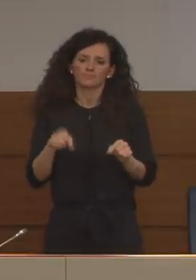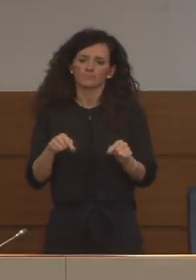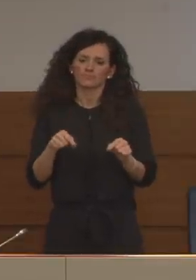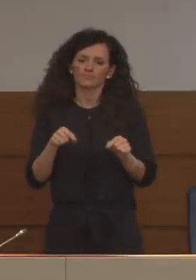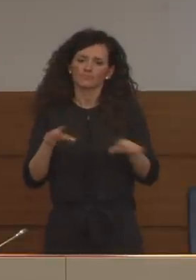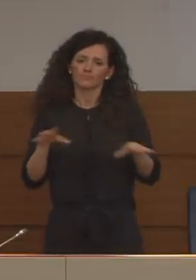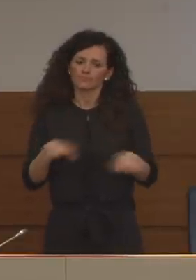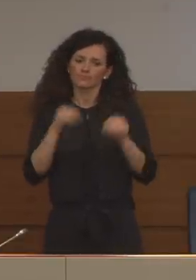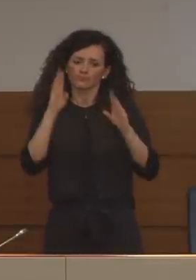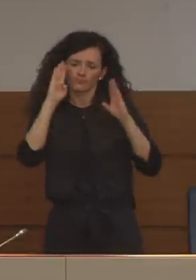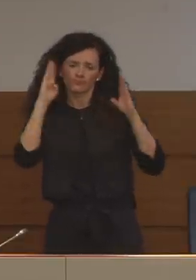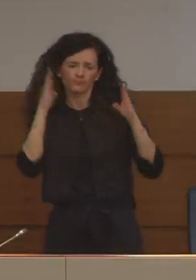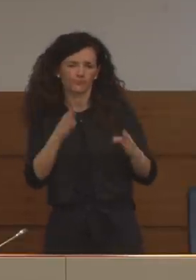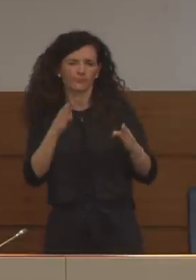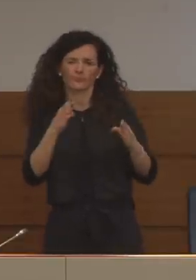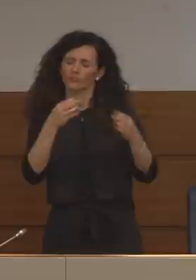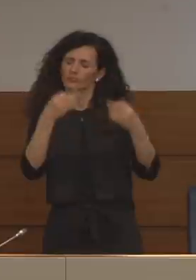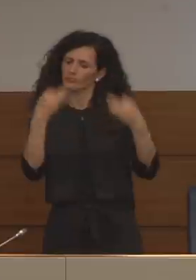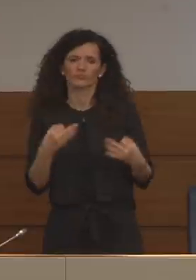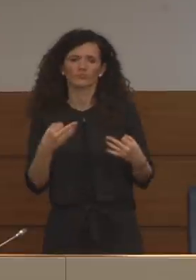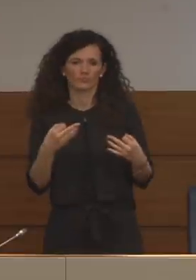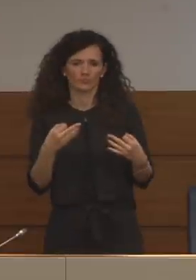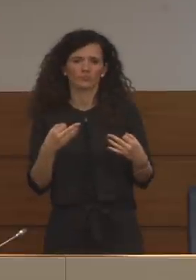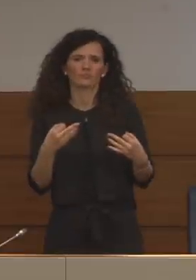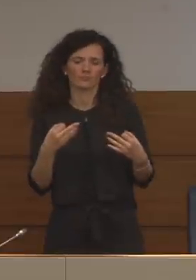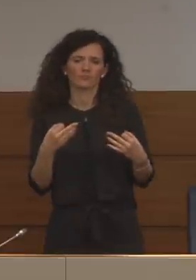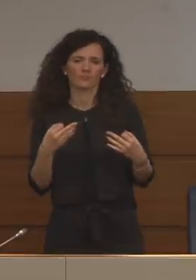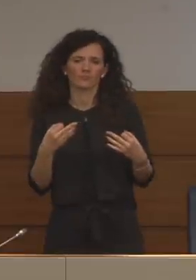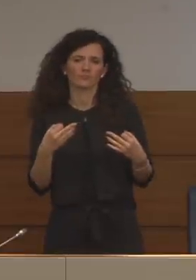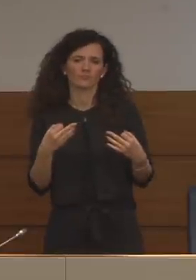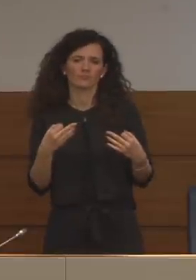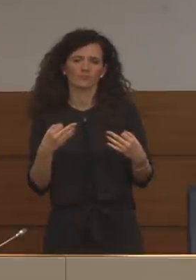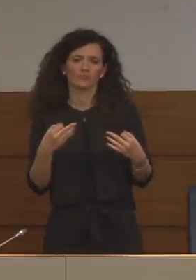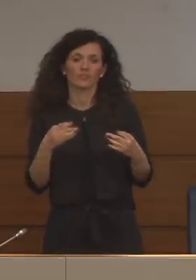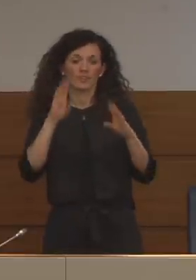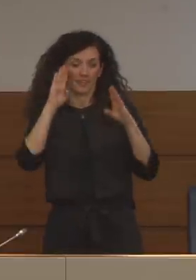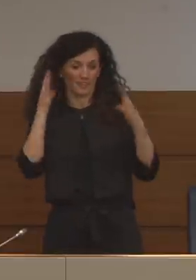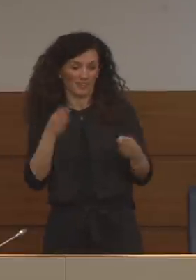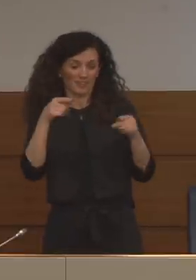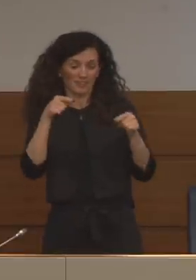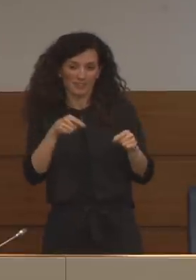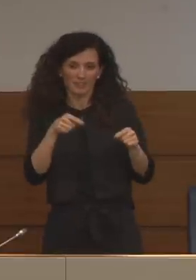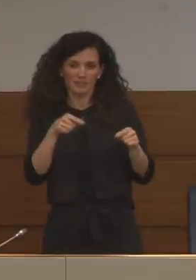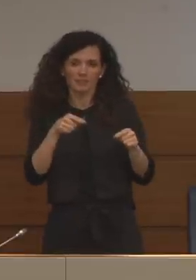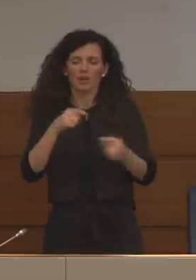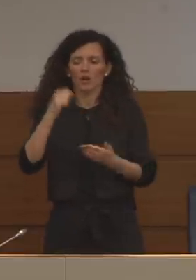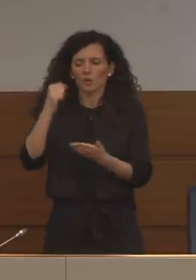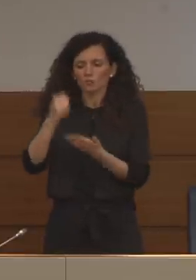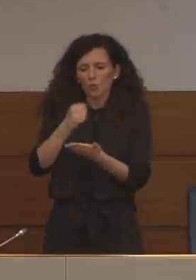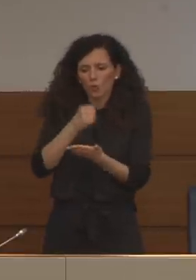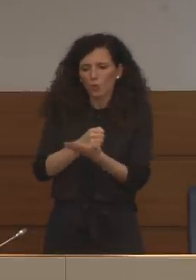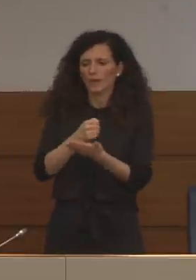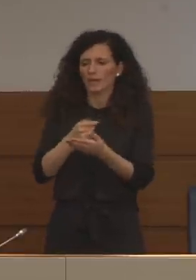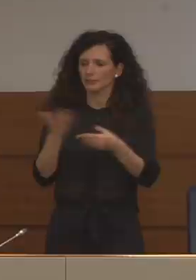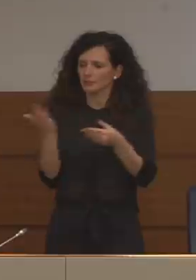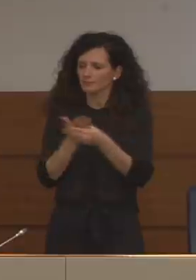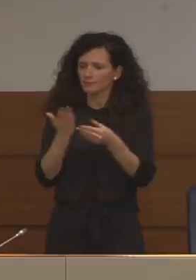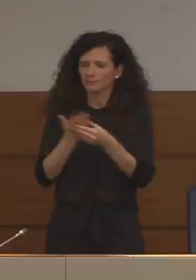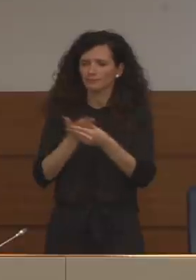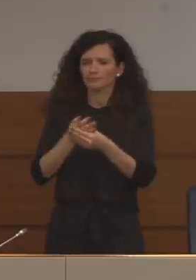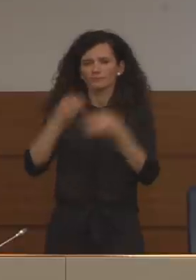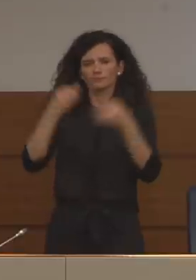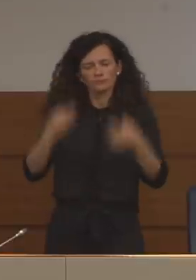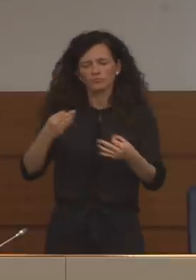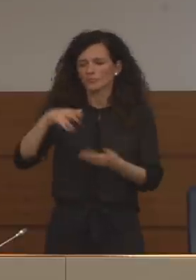della massima attenzione per documentare la validità di approcci